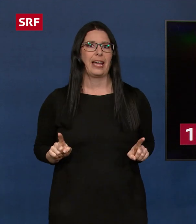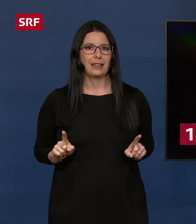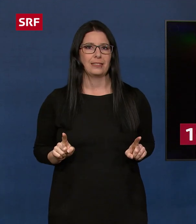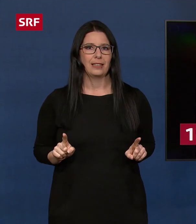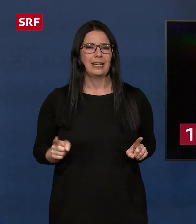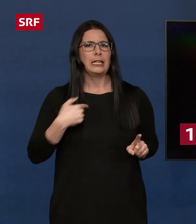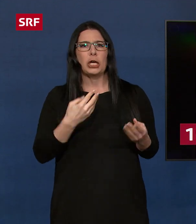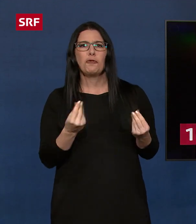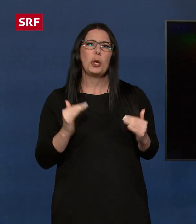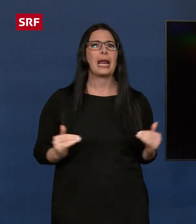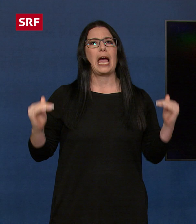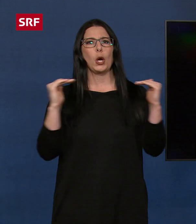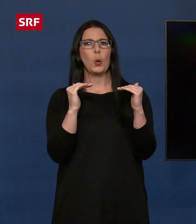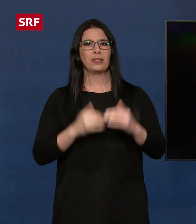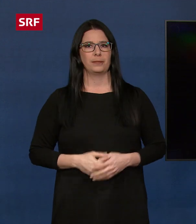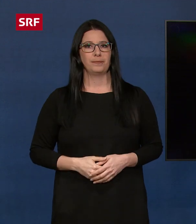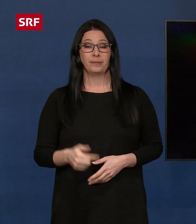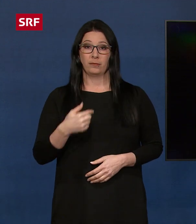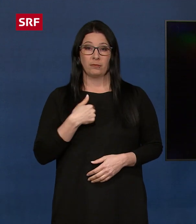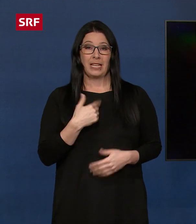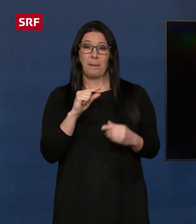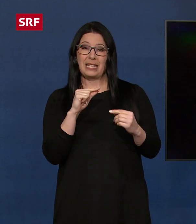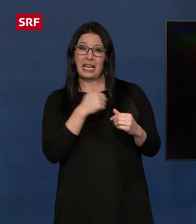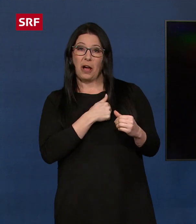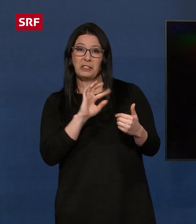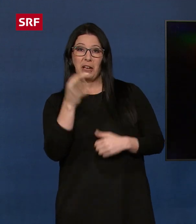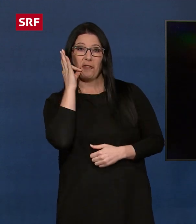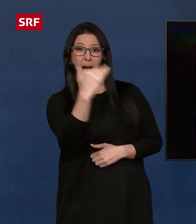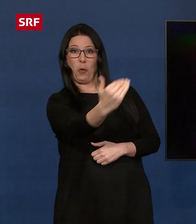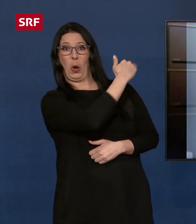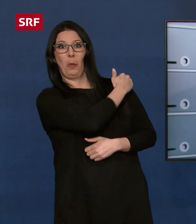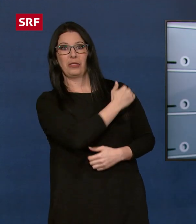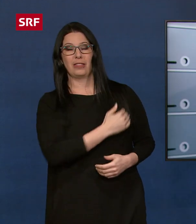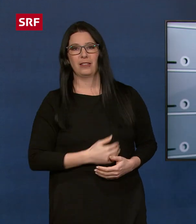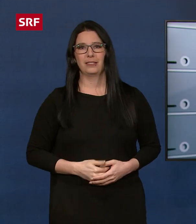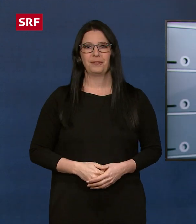Ich habe das Gefühl nicht. Ich habe immer etwas Angst, wenn wir eine Frau im Auto begegnen.